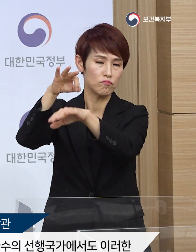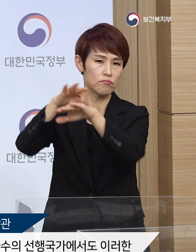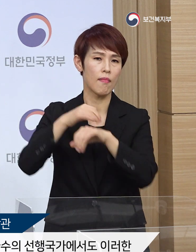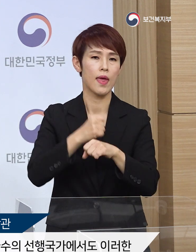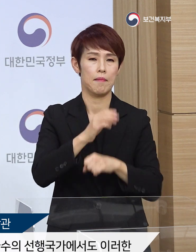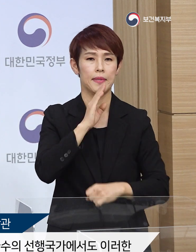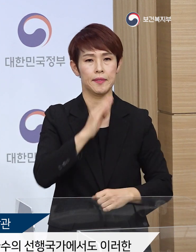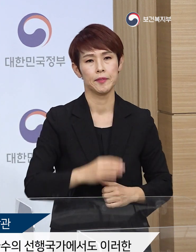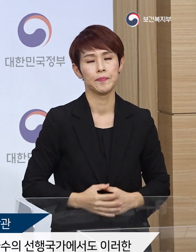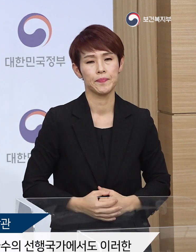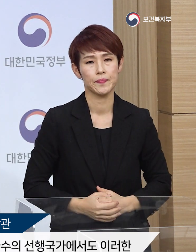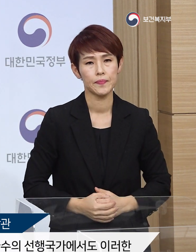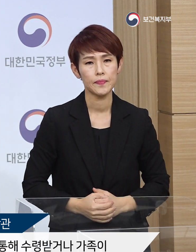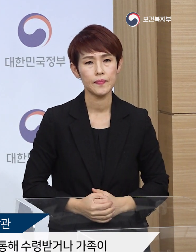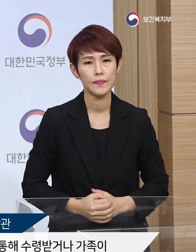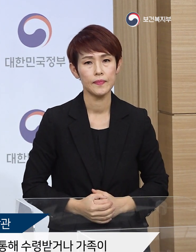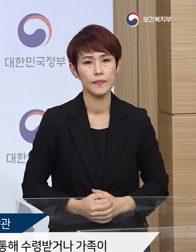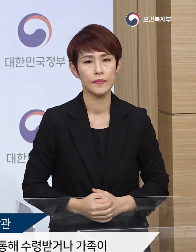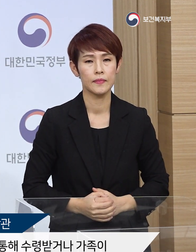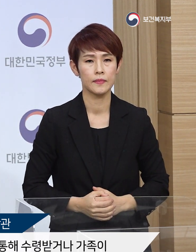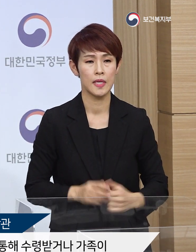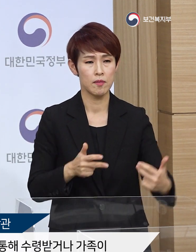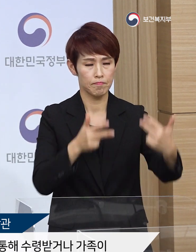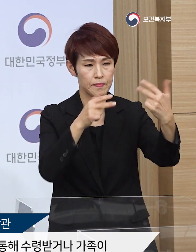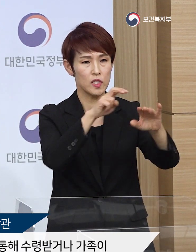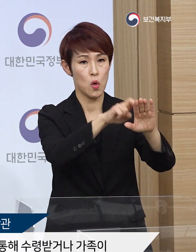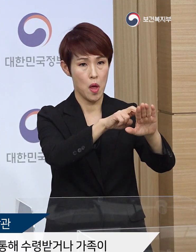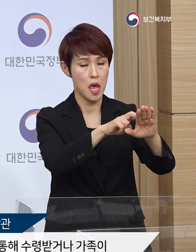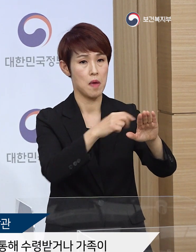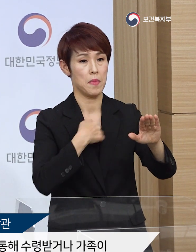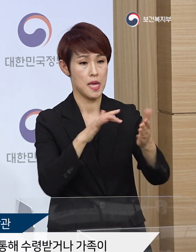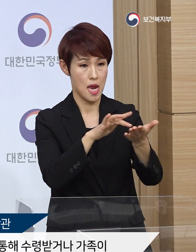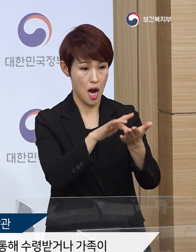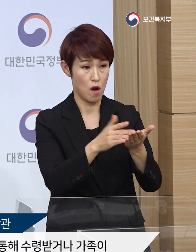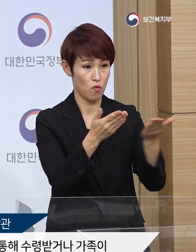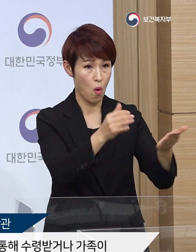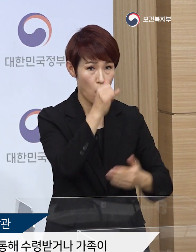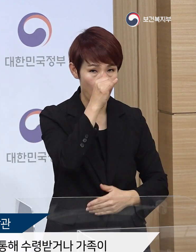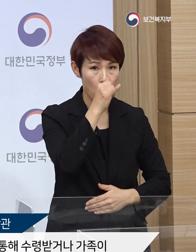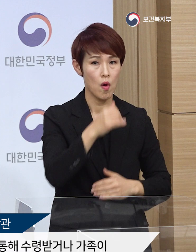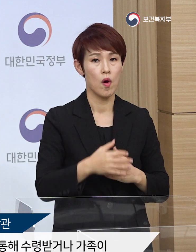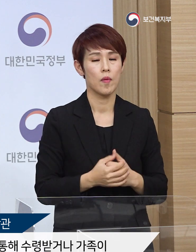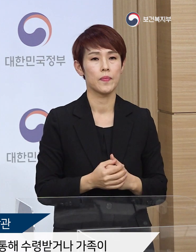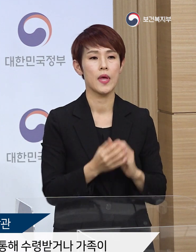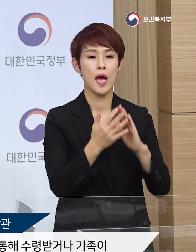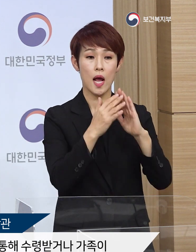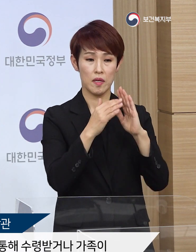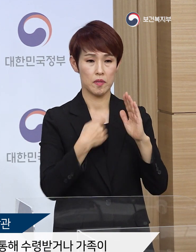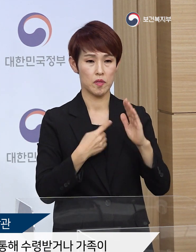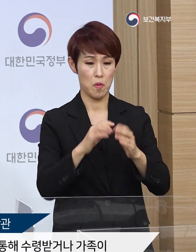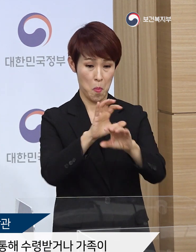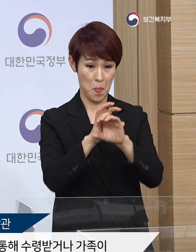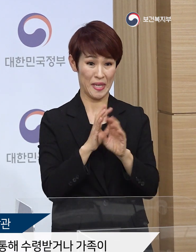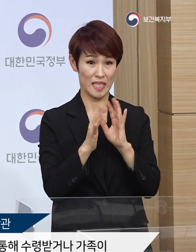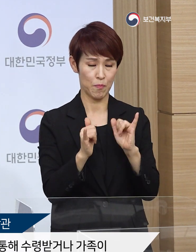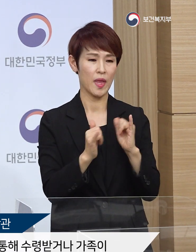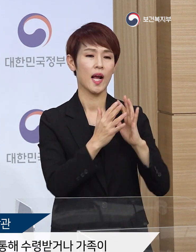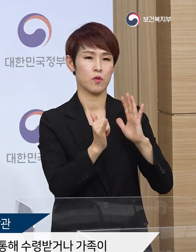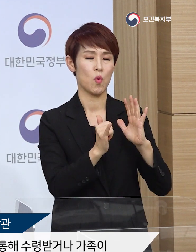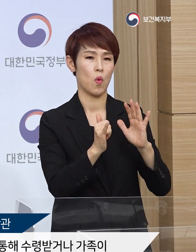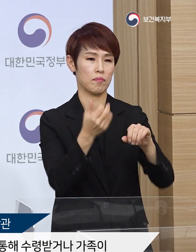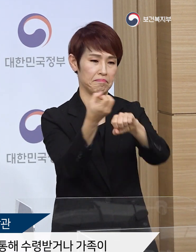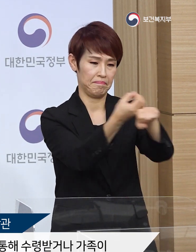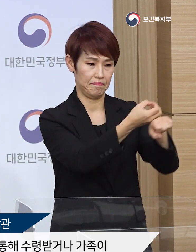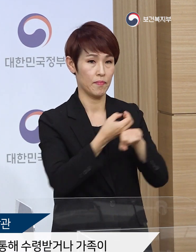고려한 조정입니다. 비대면 진료를 통한 처방받는 의약품은 동거 가족을 통해 수령받거나 가족이 없으시는